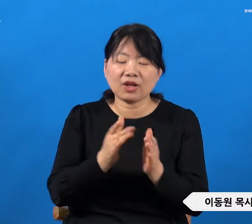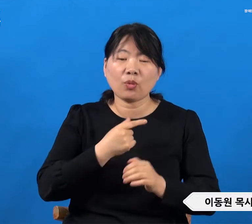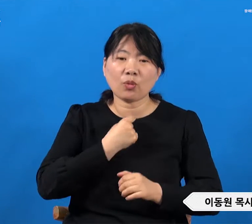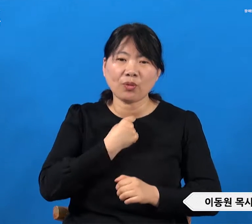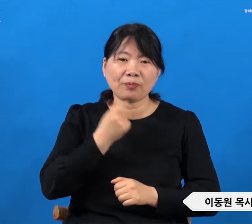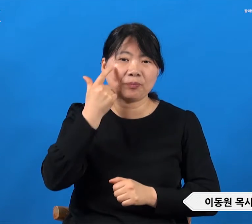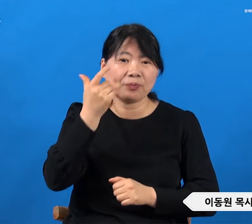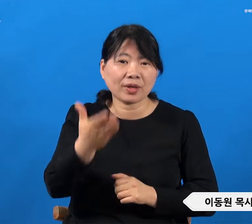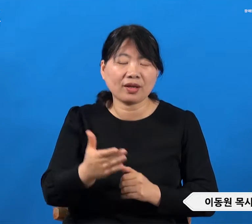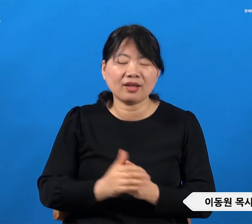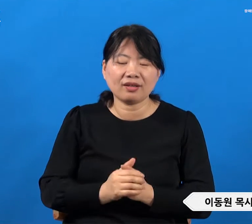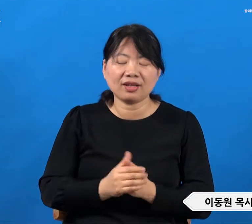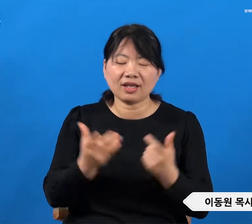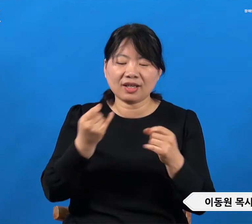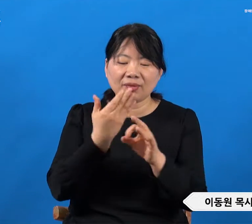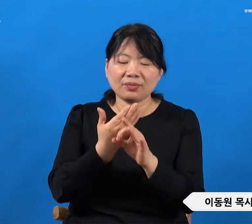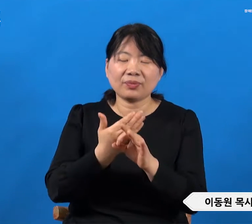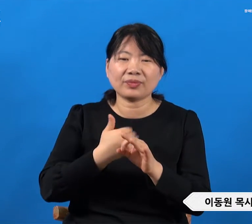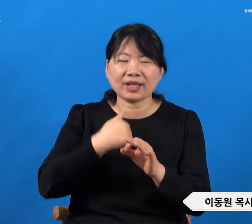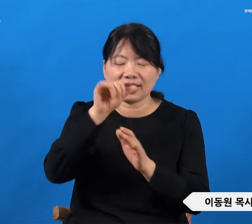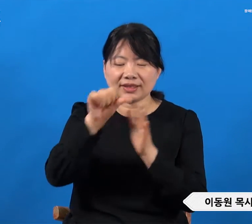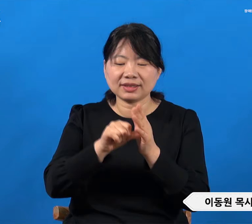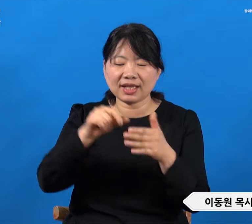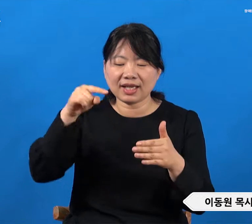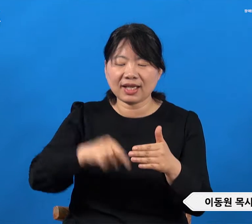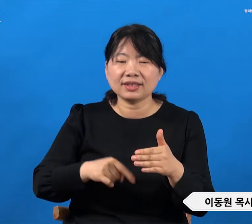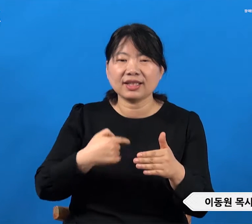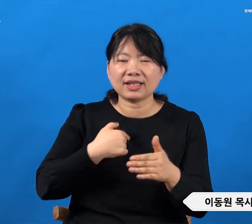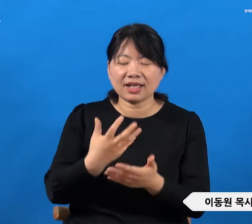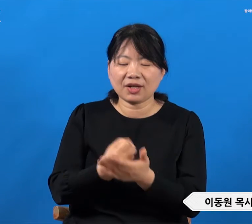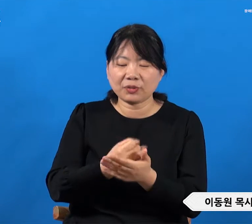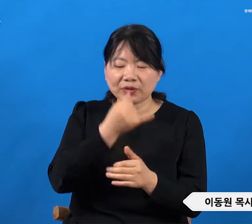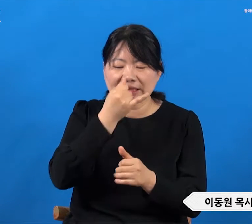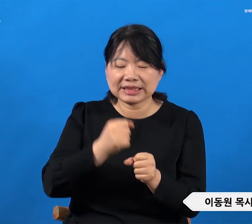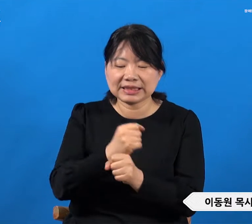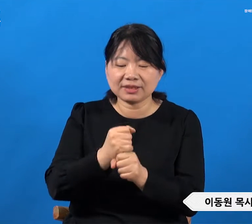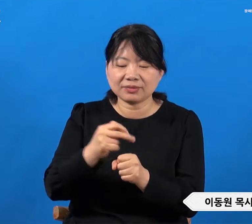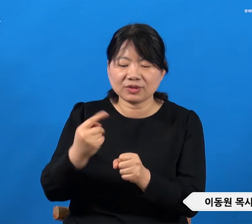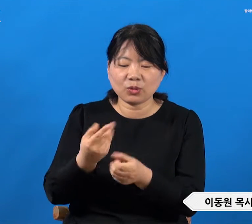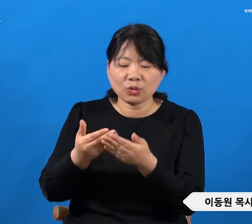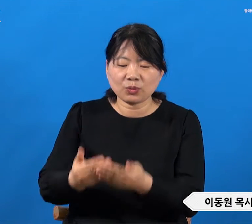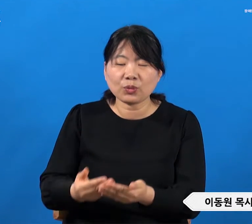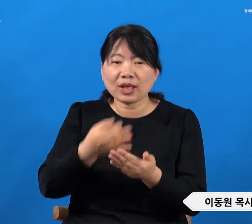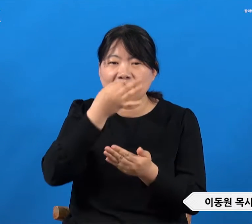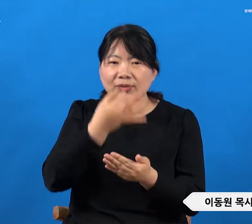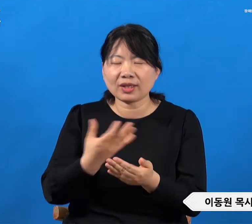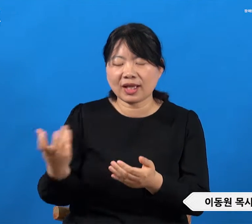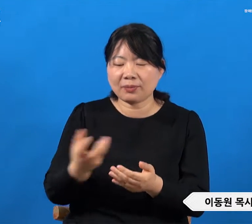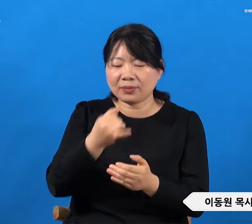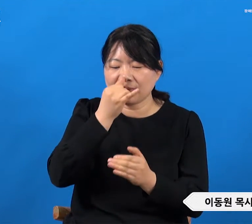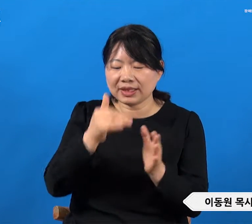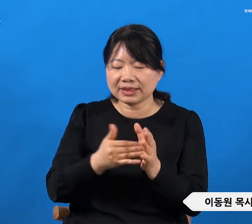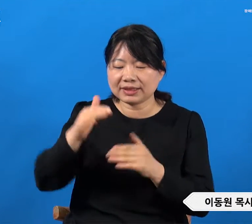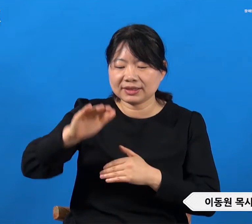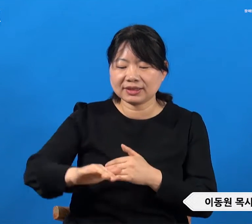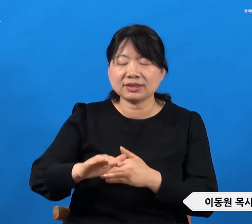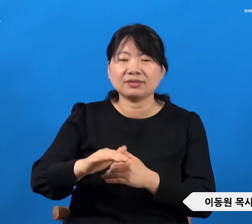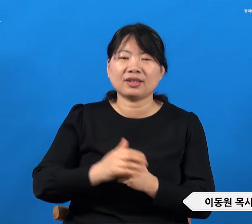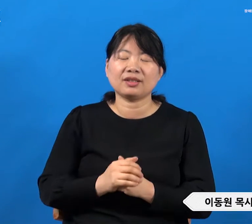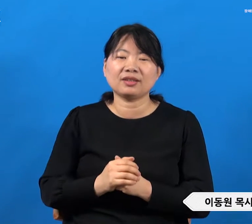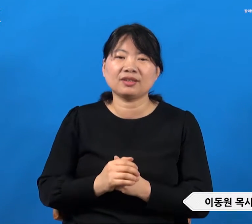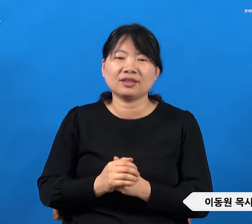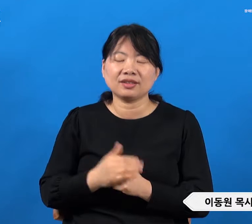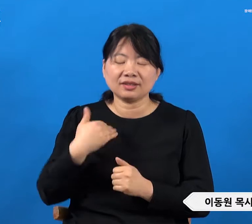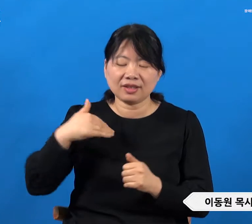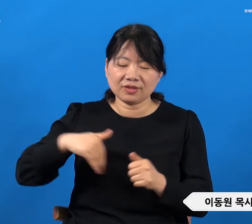시작하기를 원하십니까? 그렇다면 내 인생에 내가 지고 있는 짐도 무겁고 힘들고 아프지만